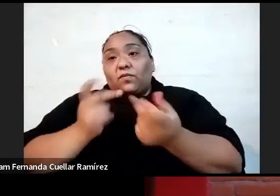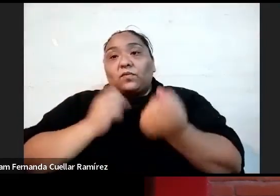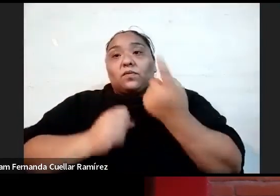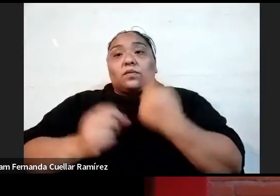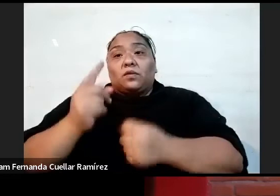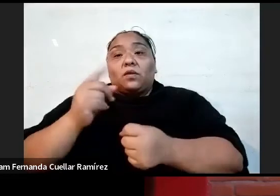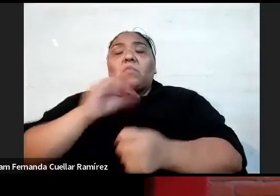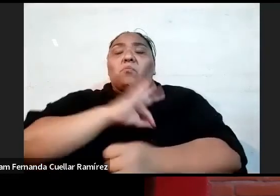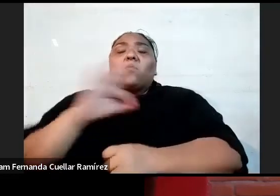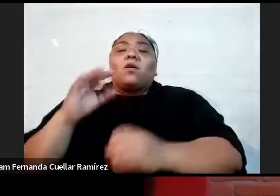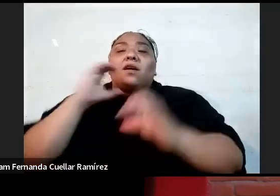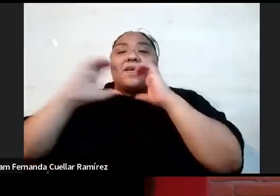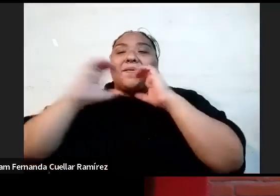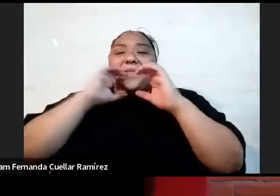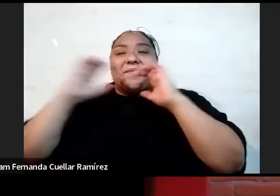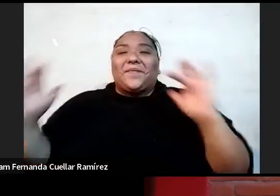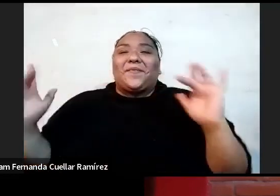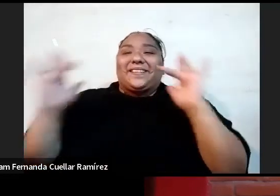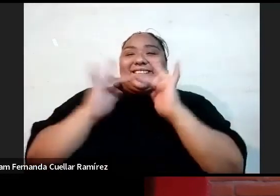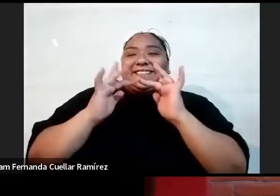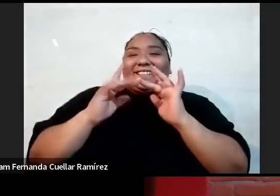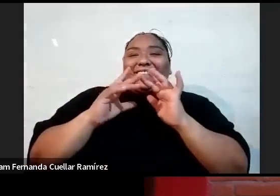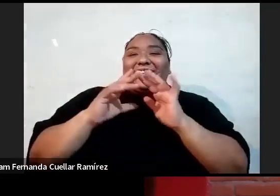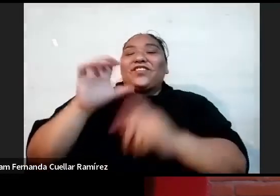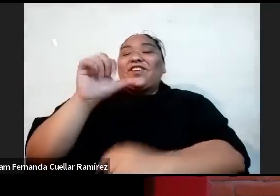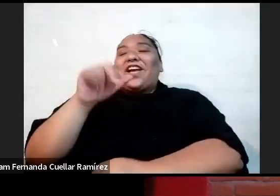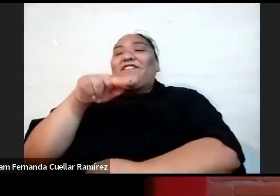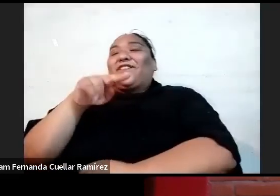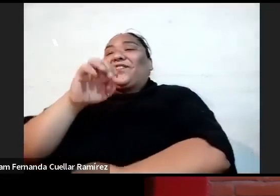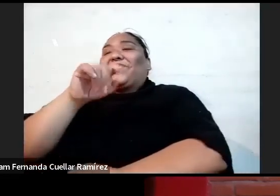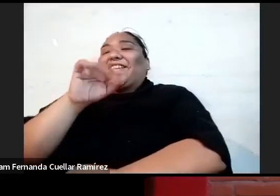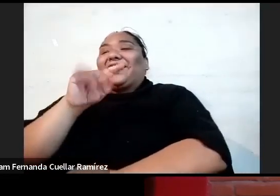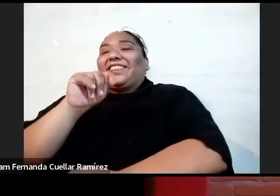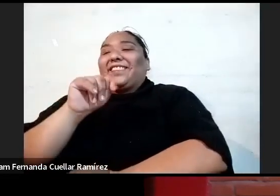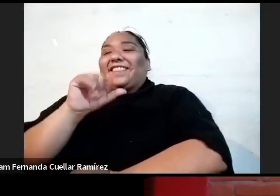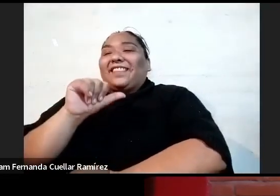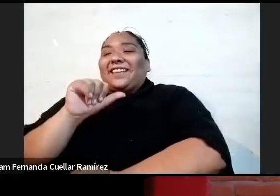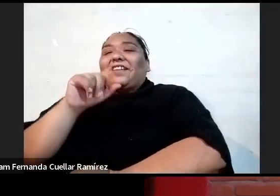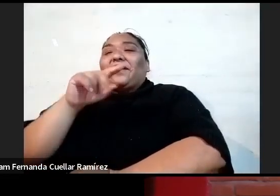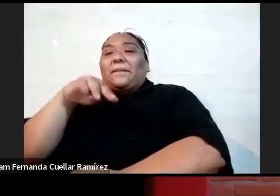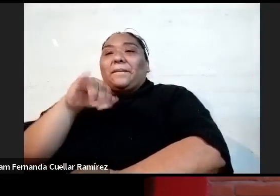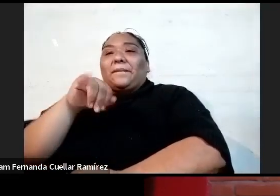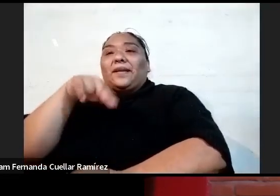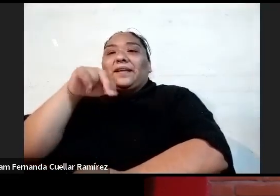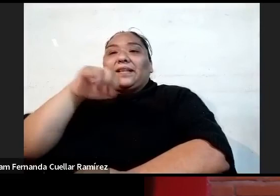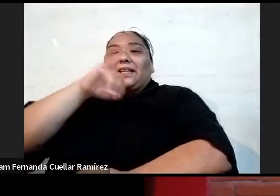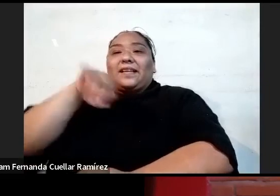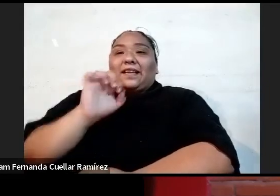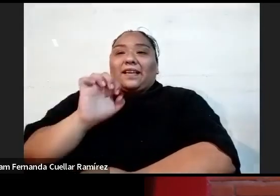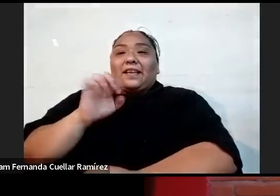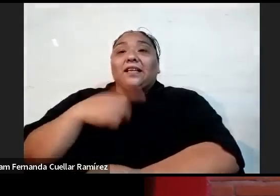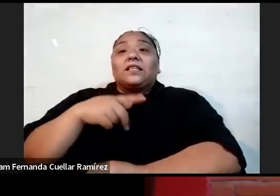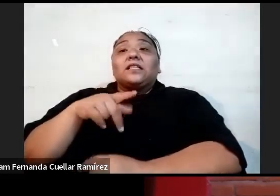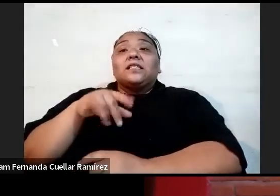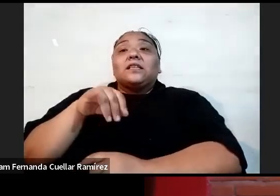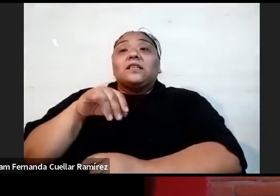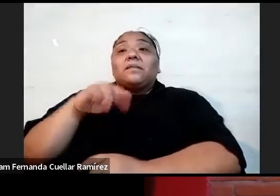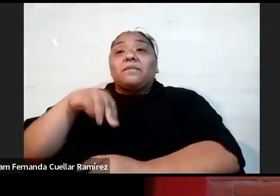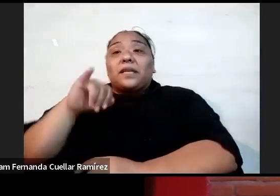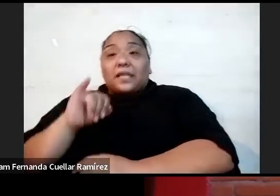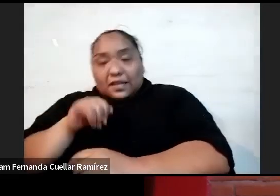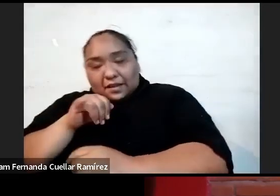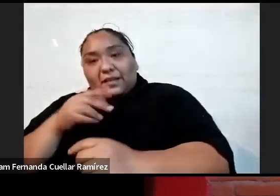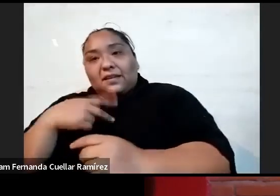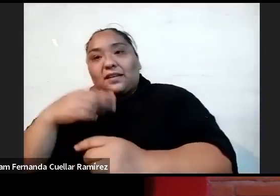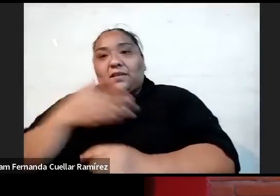comunicar directamente con Anfeta Minaj para que... Ah, bueno, y también al inicio, no sé si se pronuncie bien